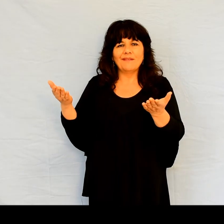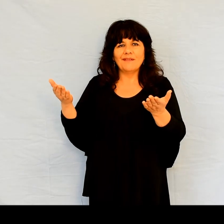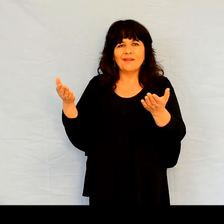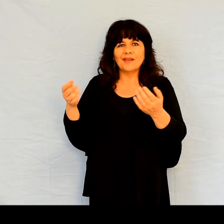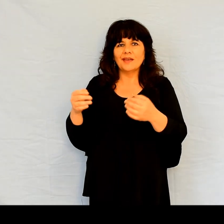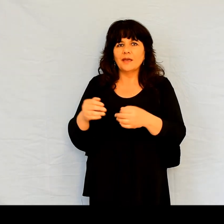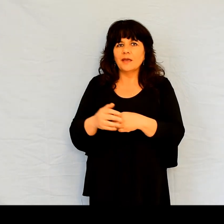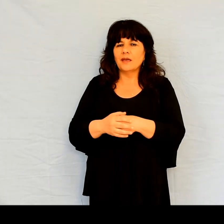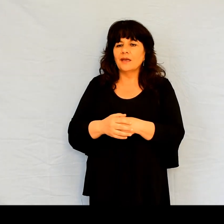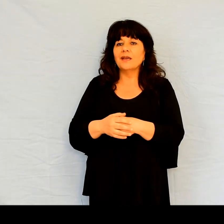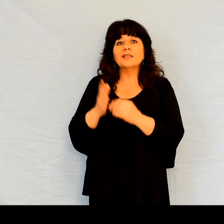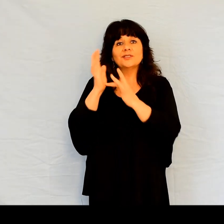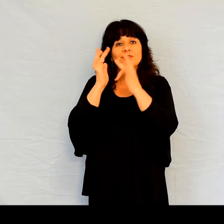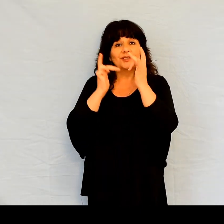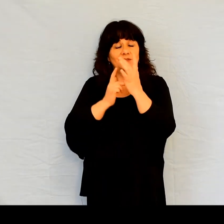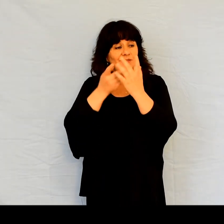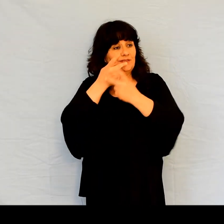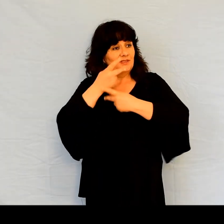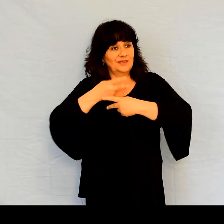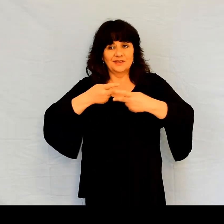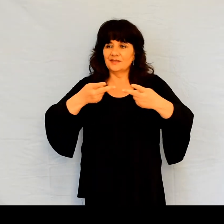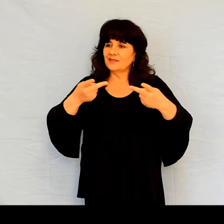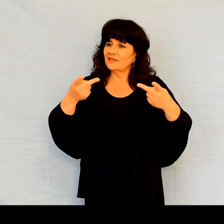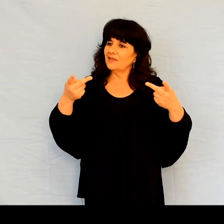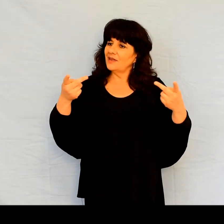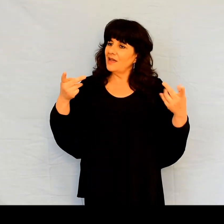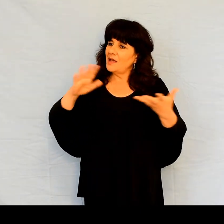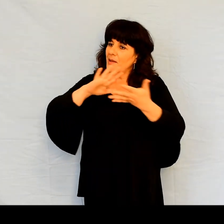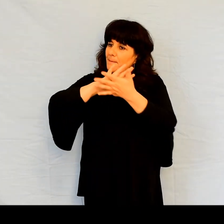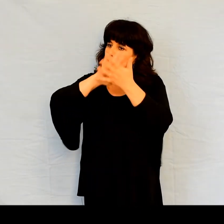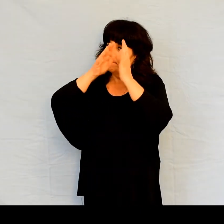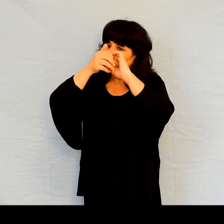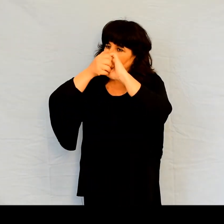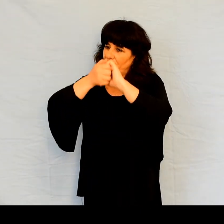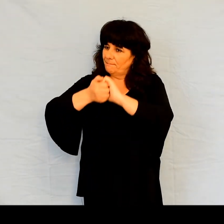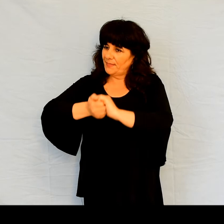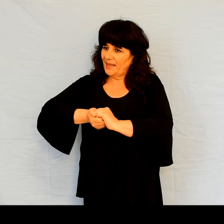Il leur dit, « La paix soit avec vous. »